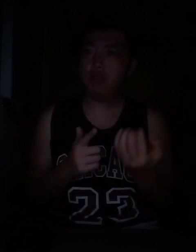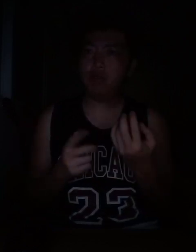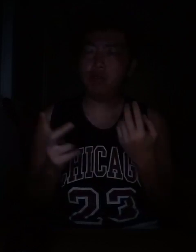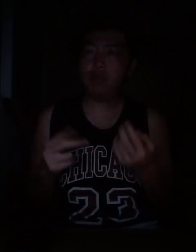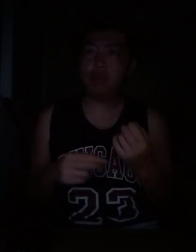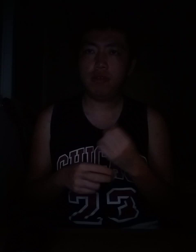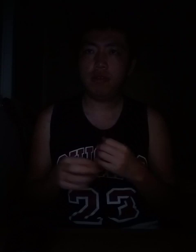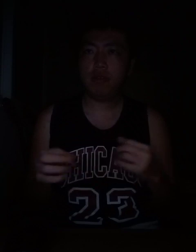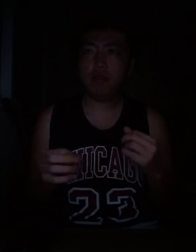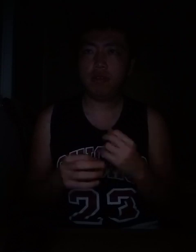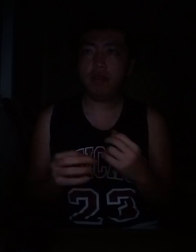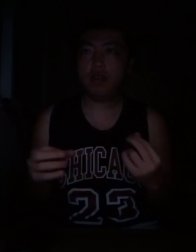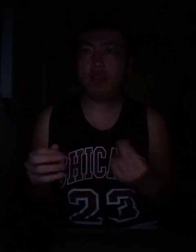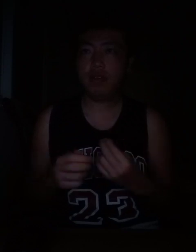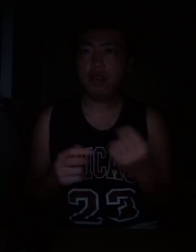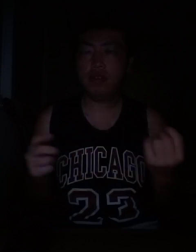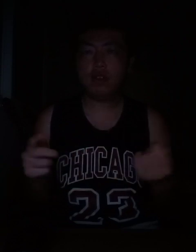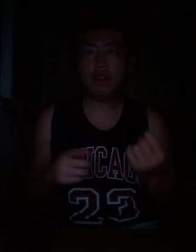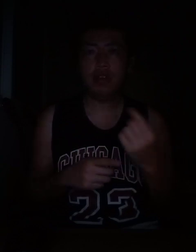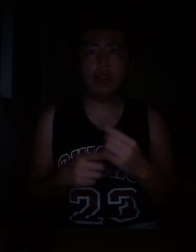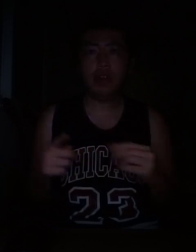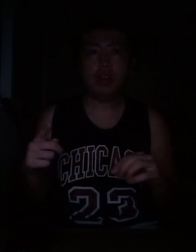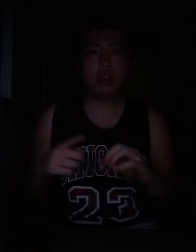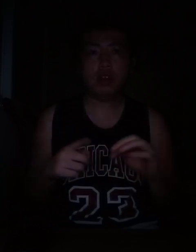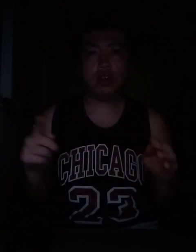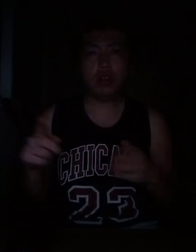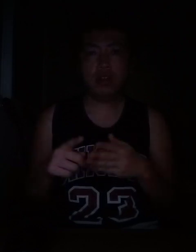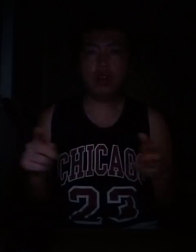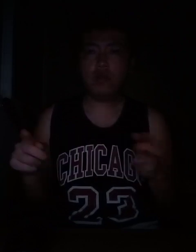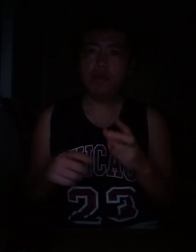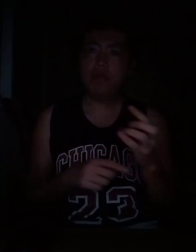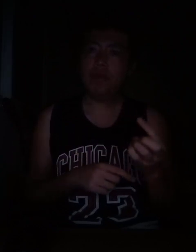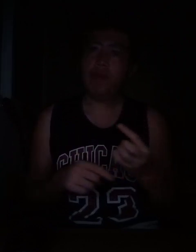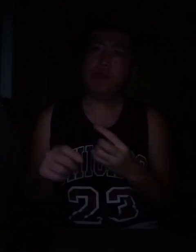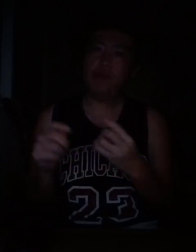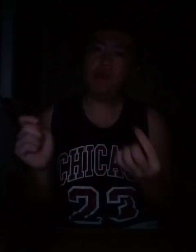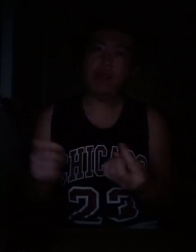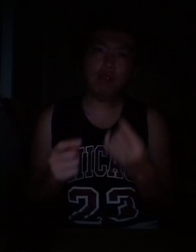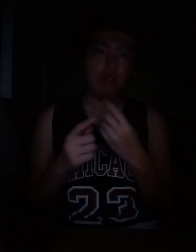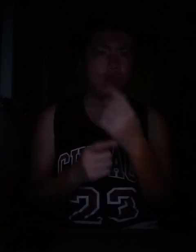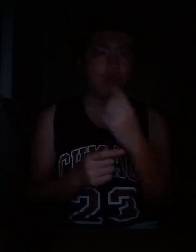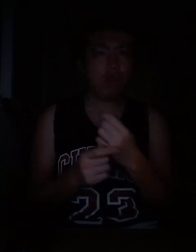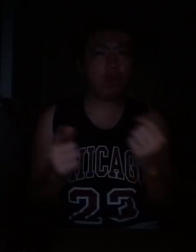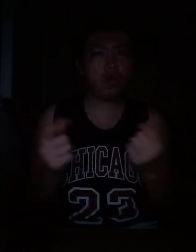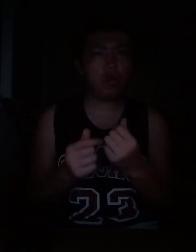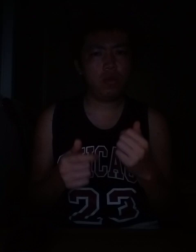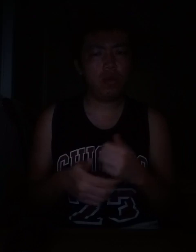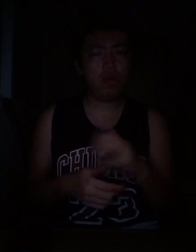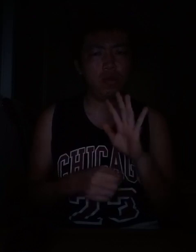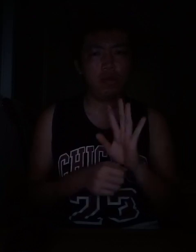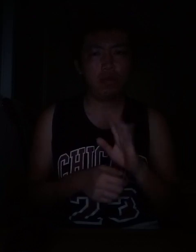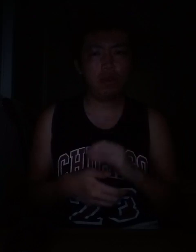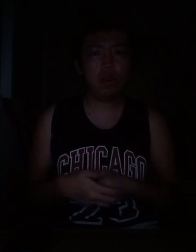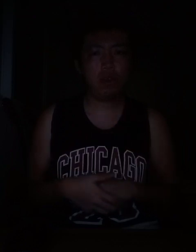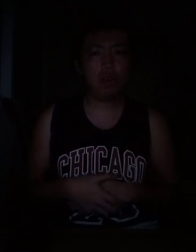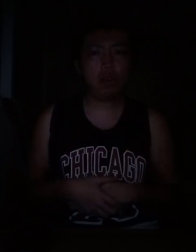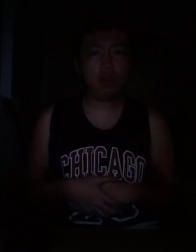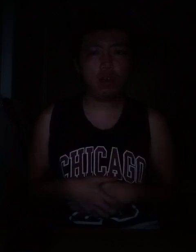대해 전수조사를 실시한 결과 저류지 대부분이 정비가 필요한 것으로 확인됐다고 밝혔습니다. 이에 대해